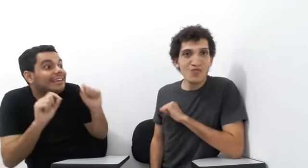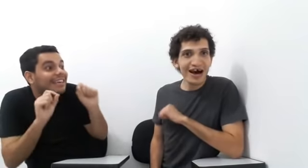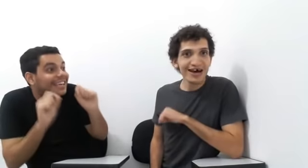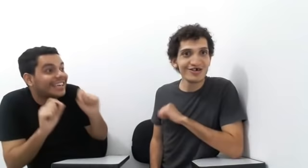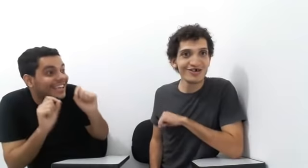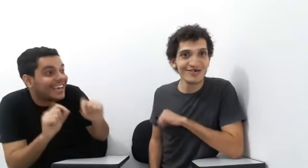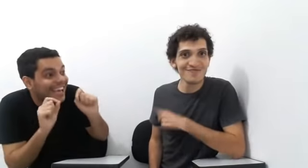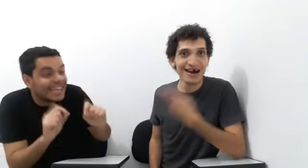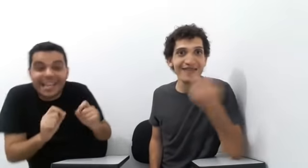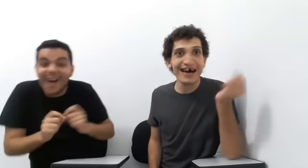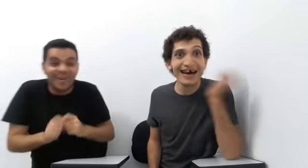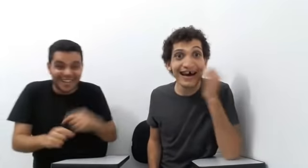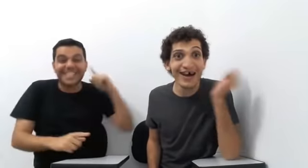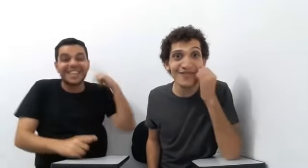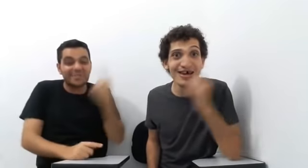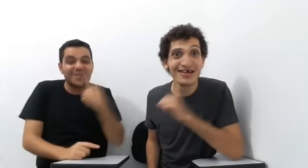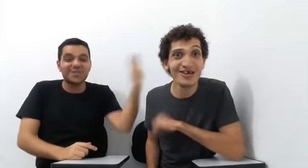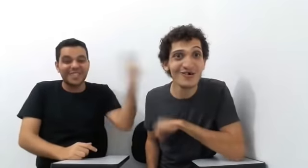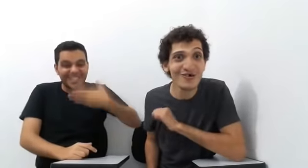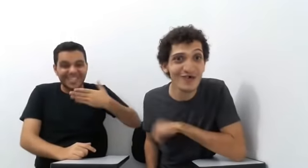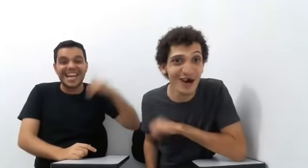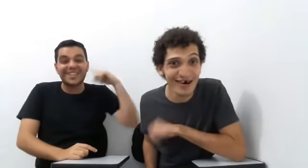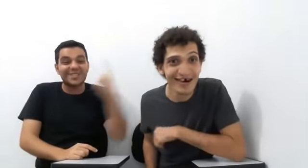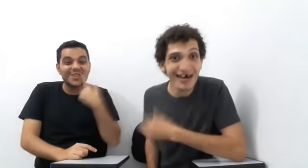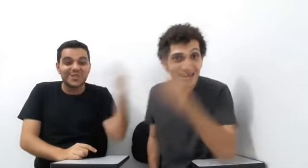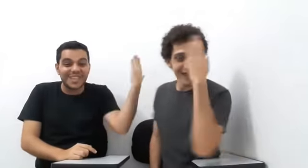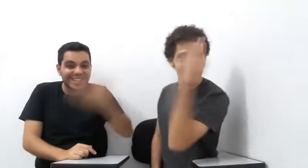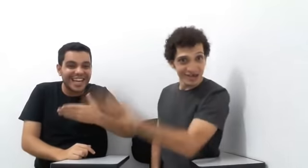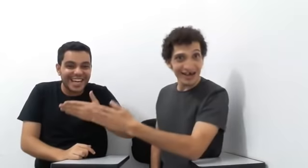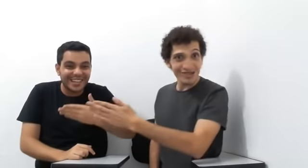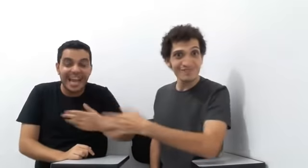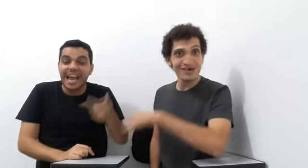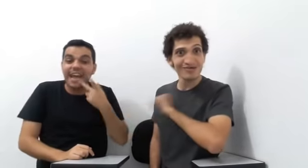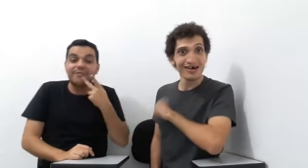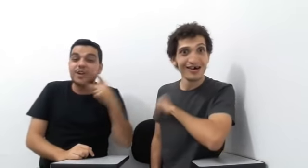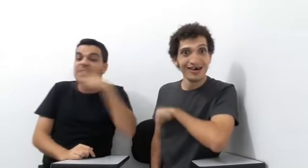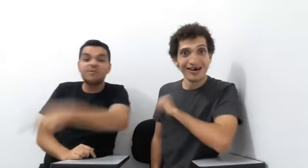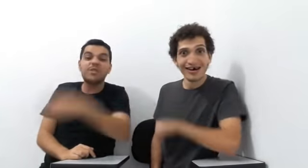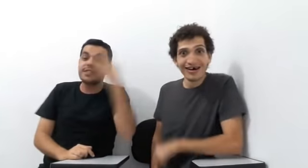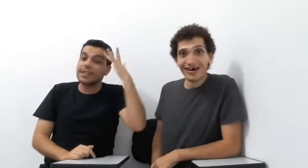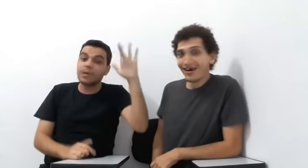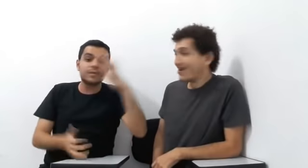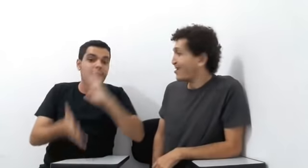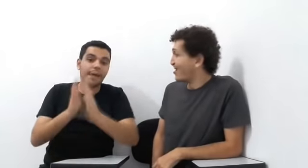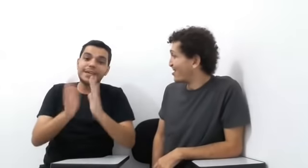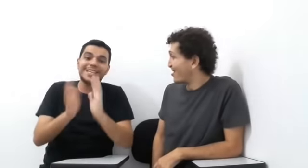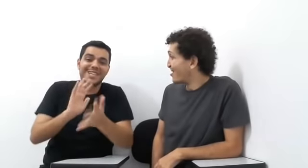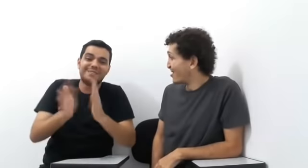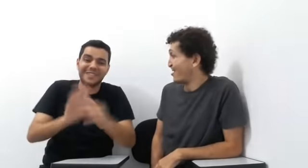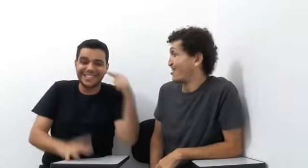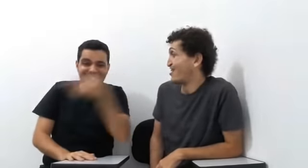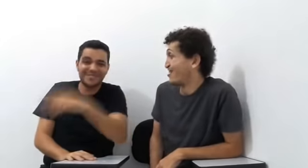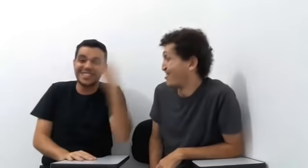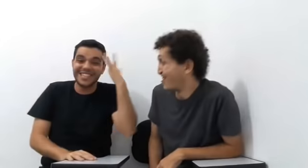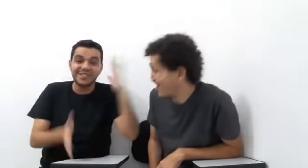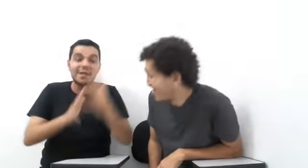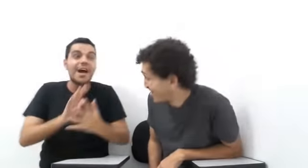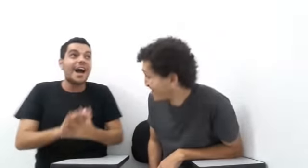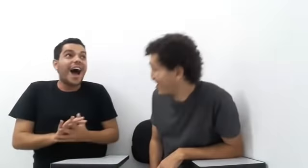Crueldade. Não, você sabe que surdo é direto. Ele falou assim, você não sabe línguas, você não sabe. Aí